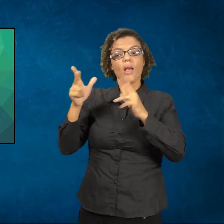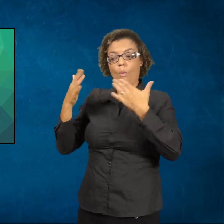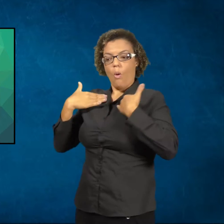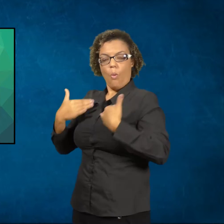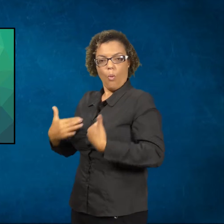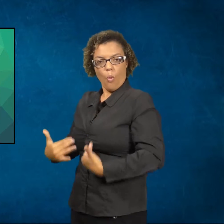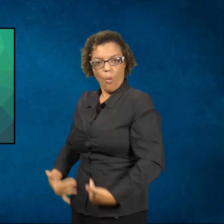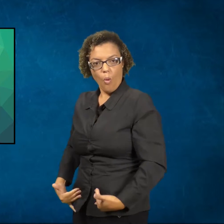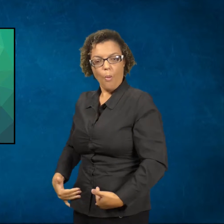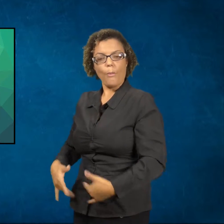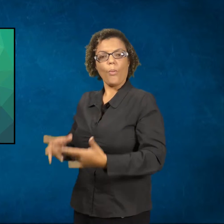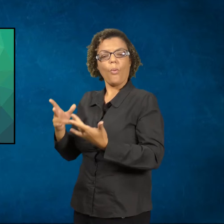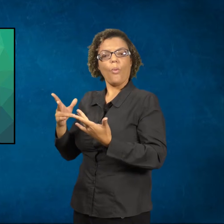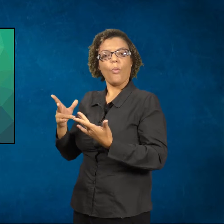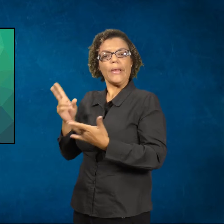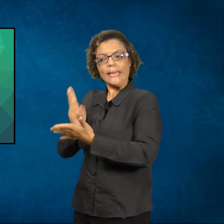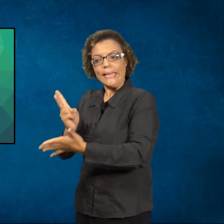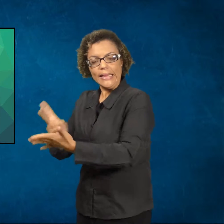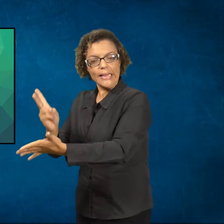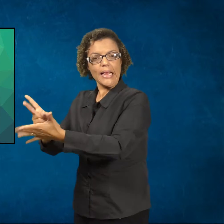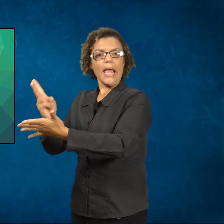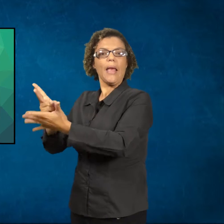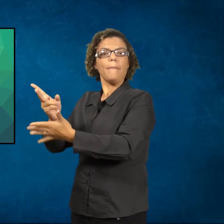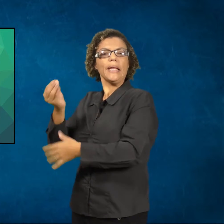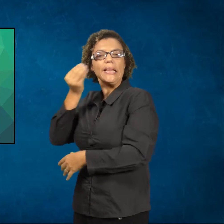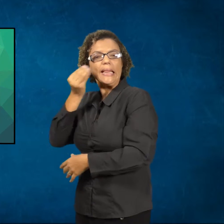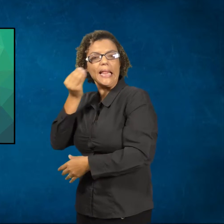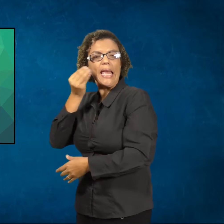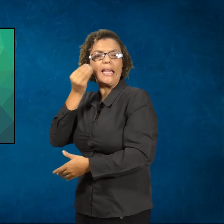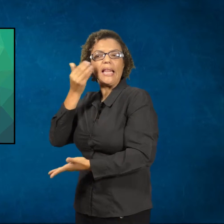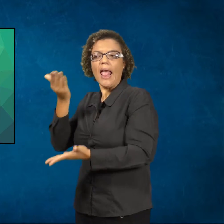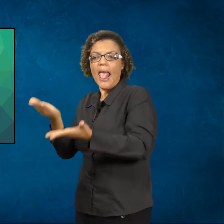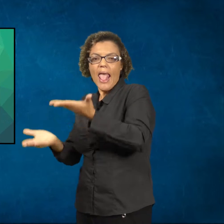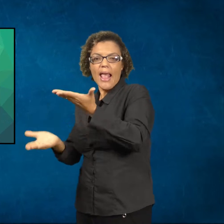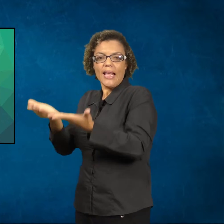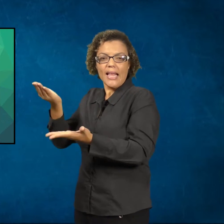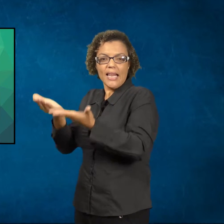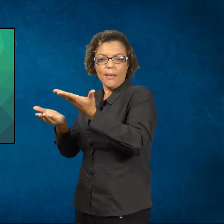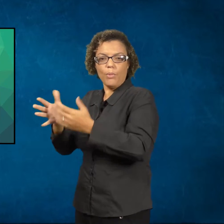ele sempre tende a ficar em equilíbrio